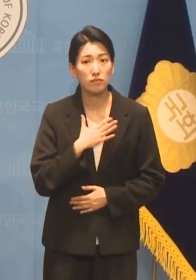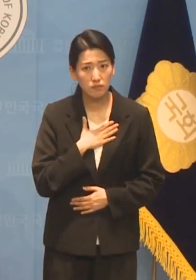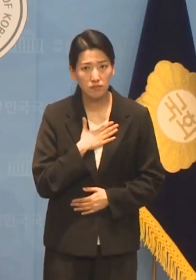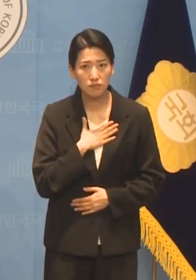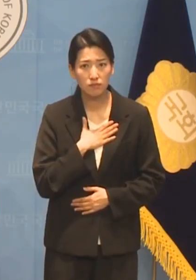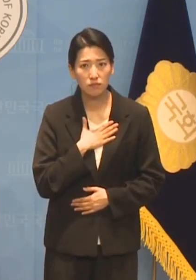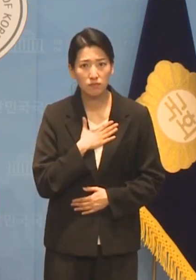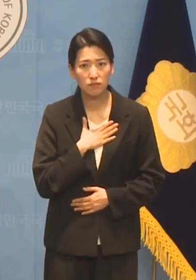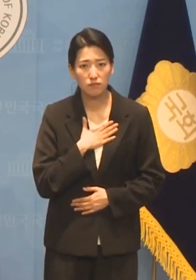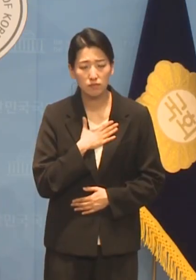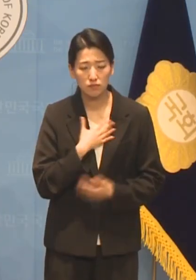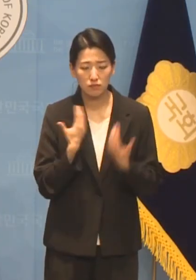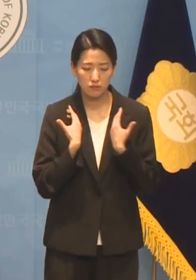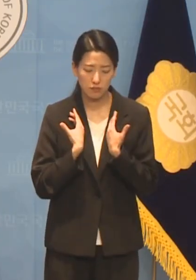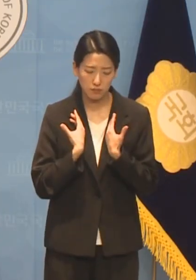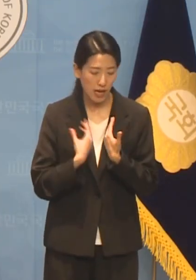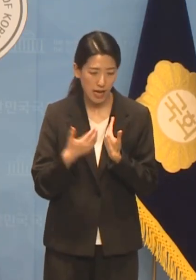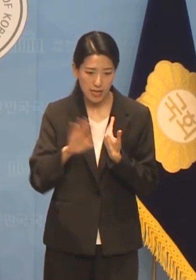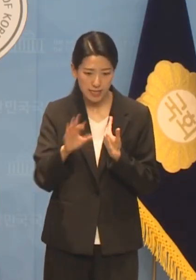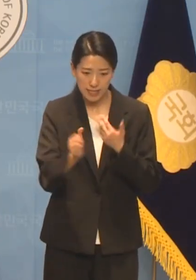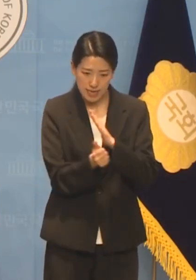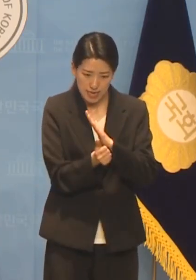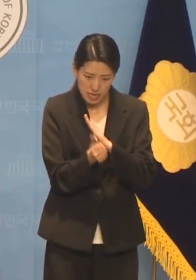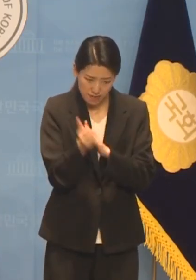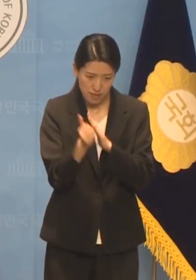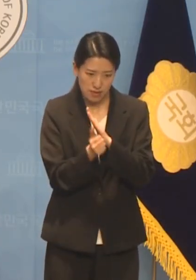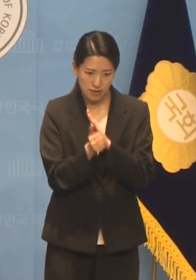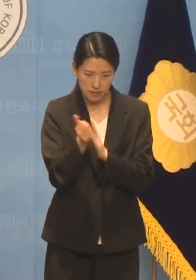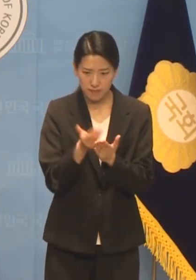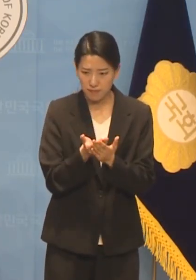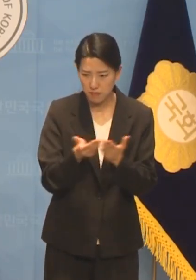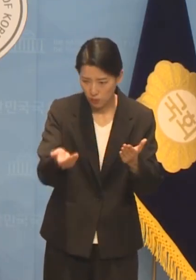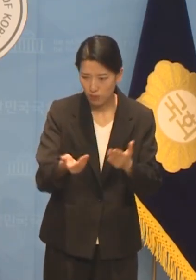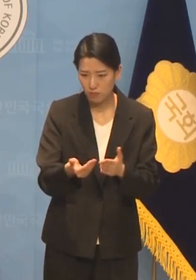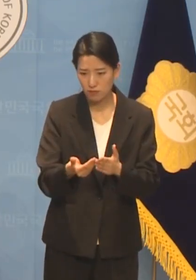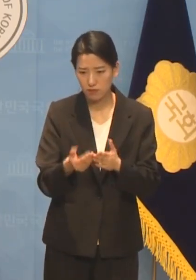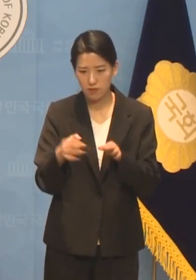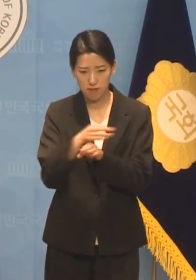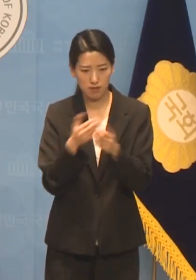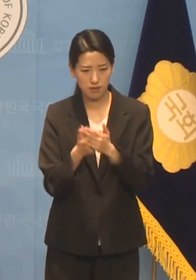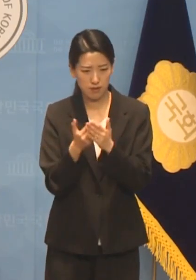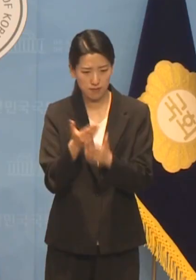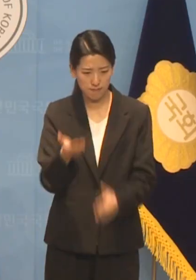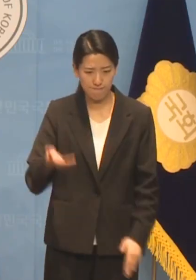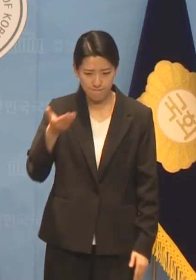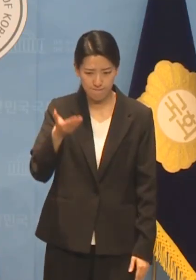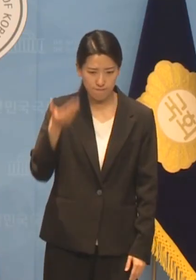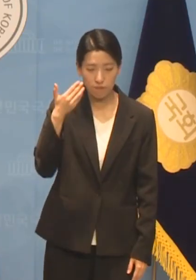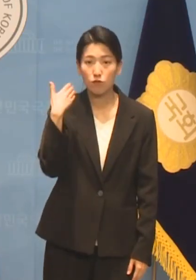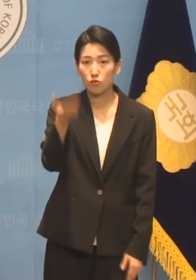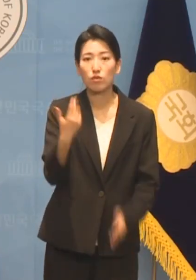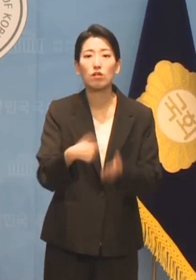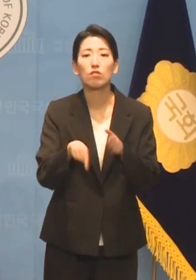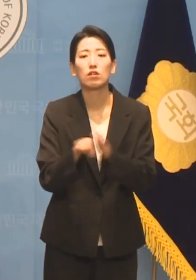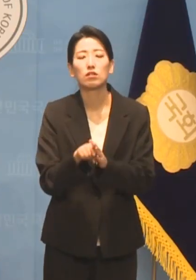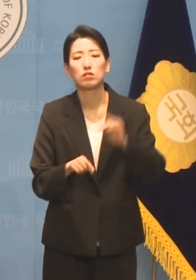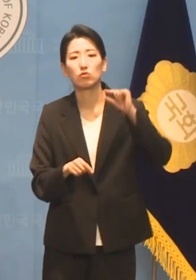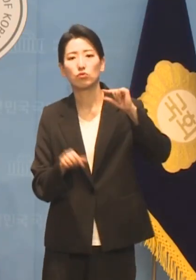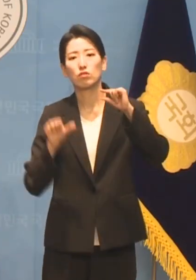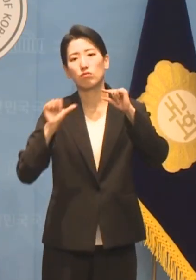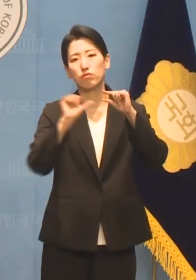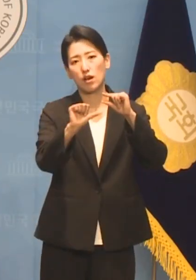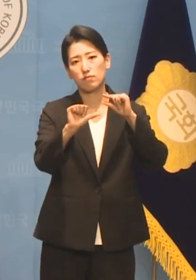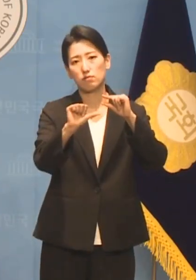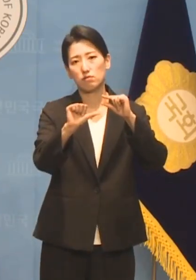절망적인 현실을 타개하고 위대한 대한민국으로 다시 도약하기 위한 G5 도약 경제를 국민